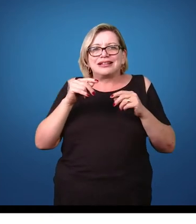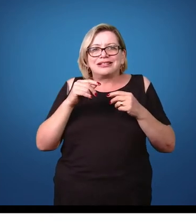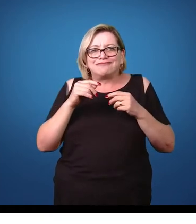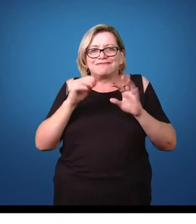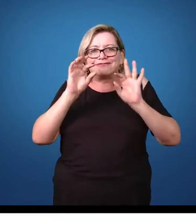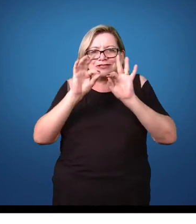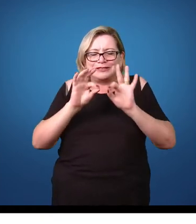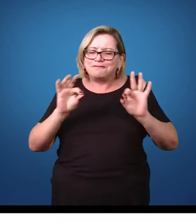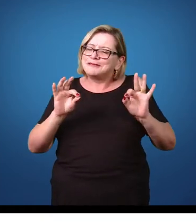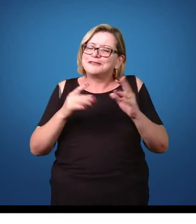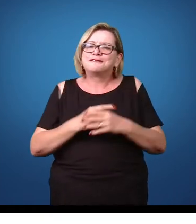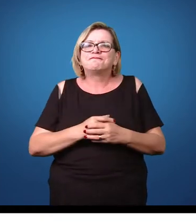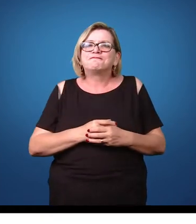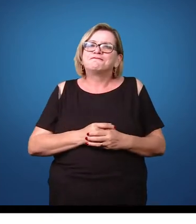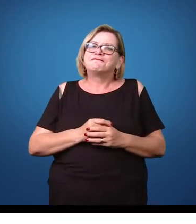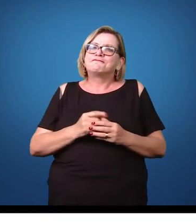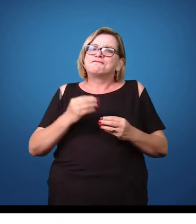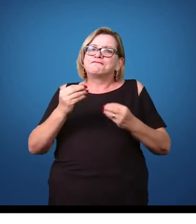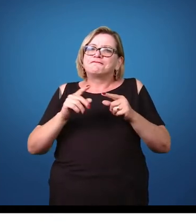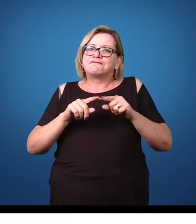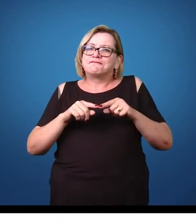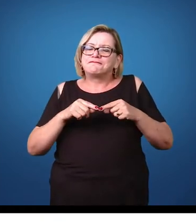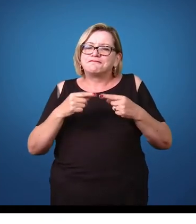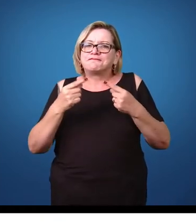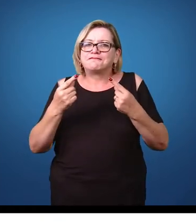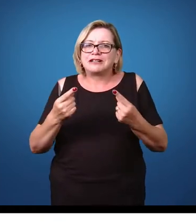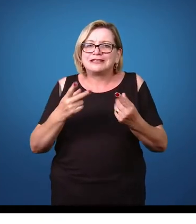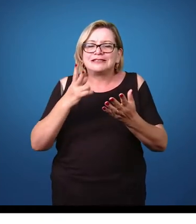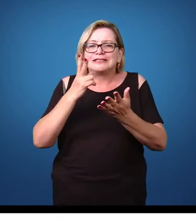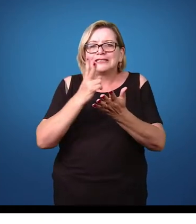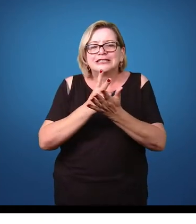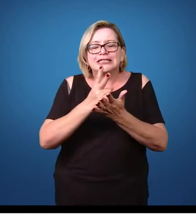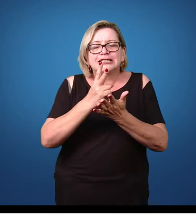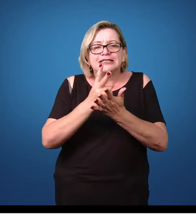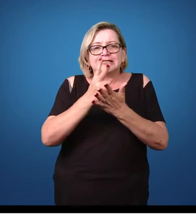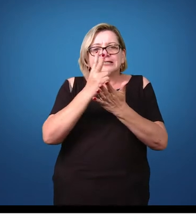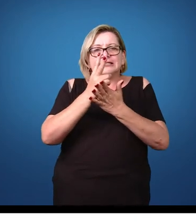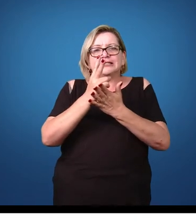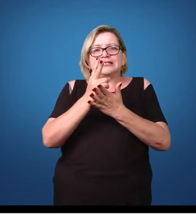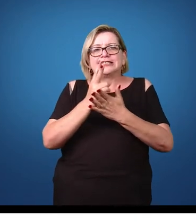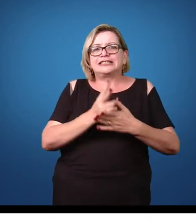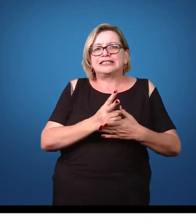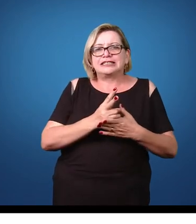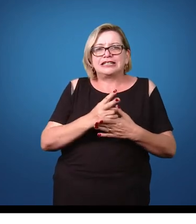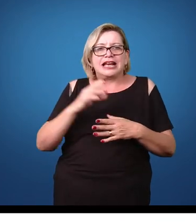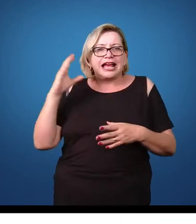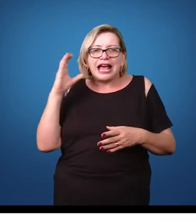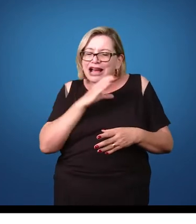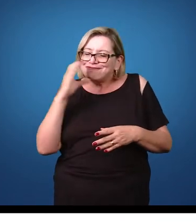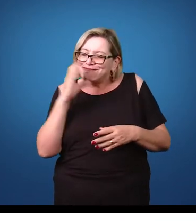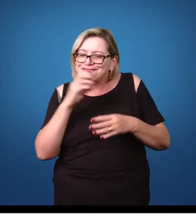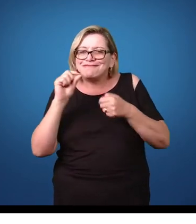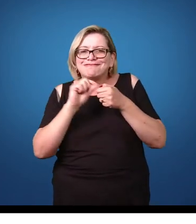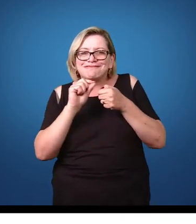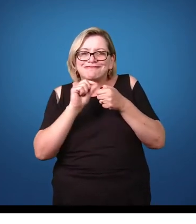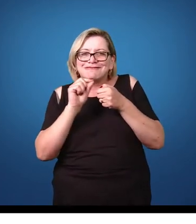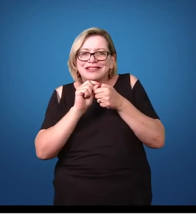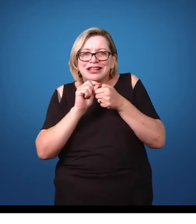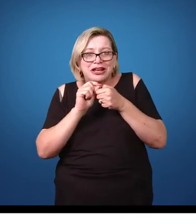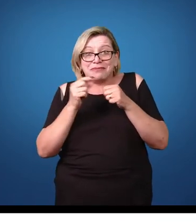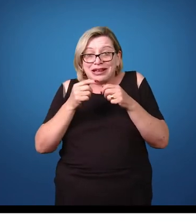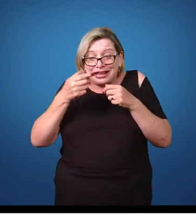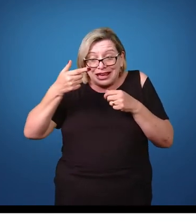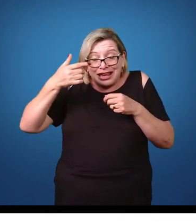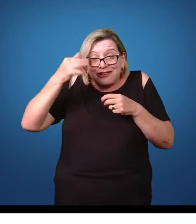um combate até relativamente simples. Só que ele tem que ser o quanto mais rápido possível